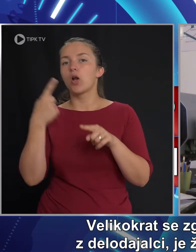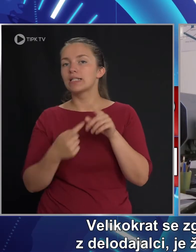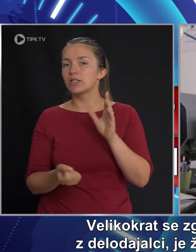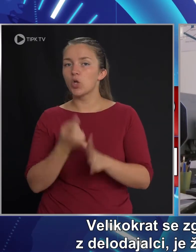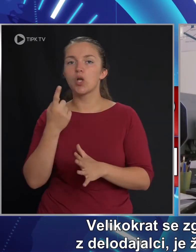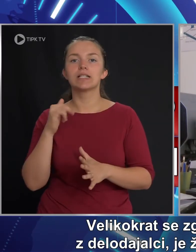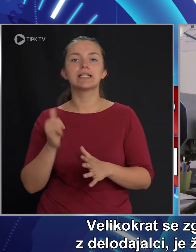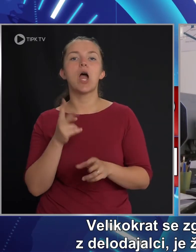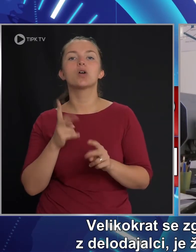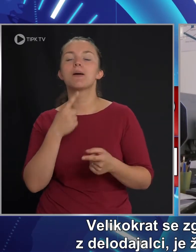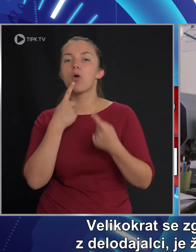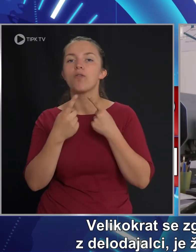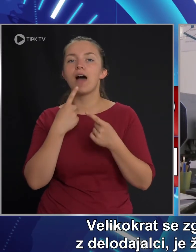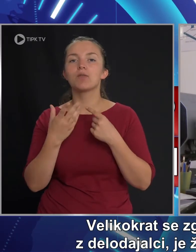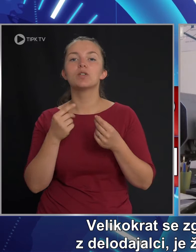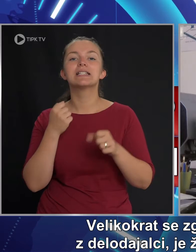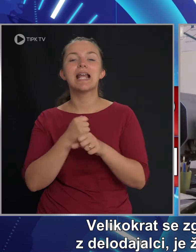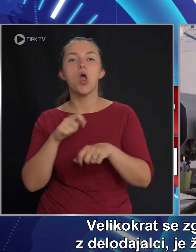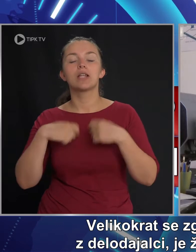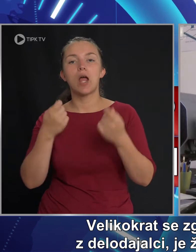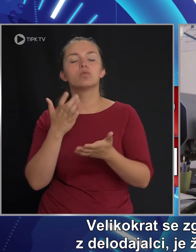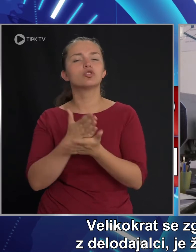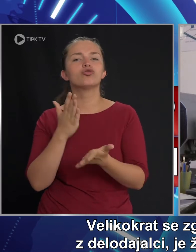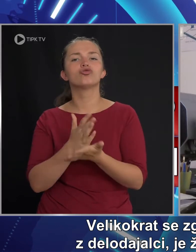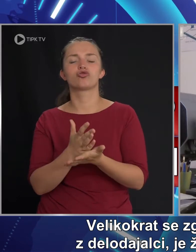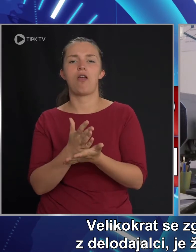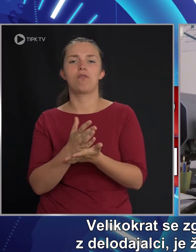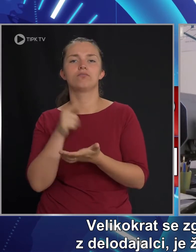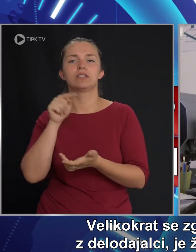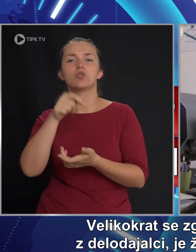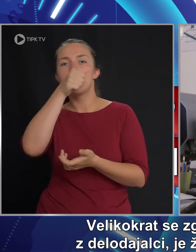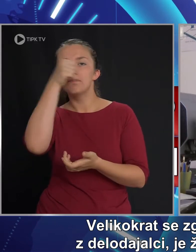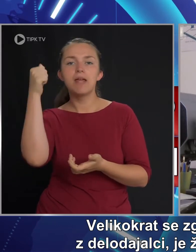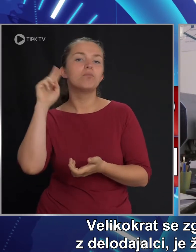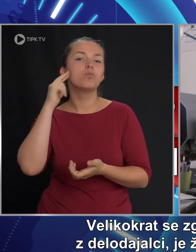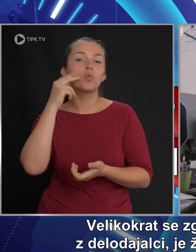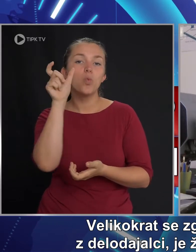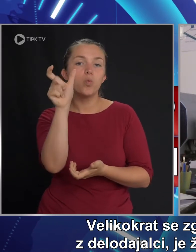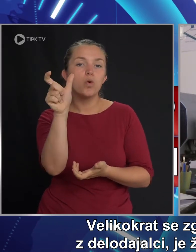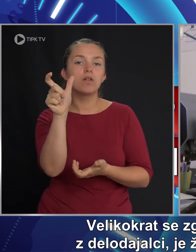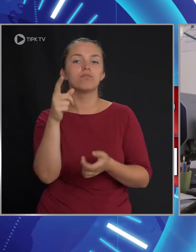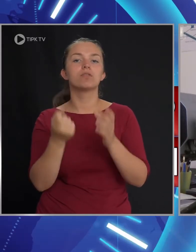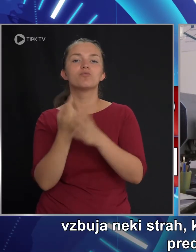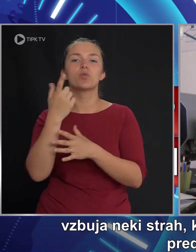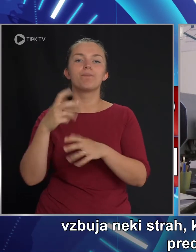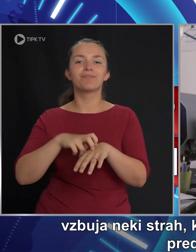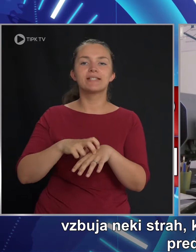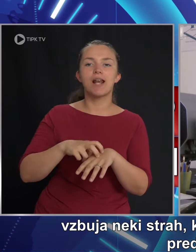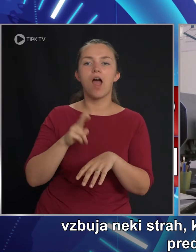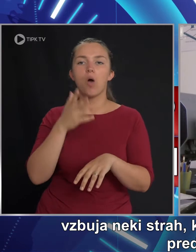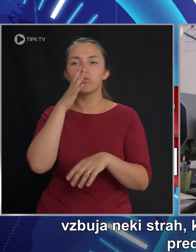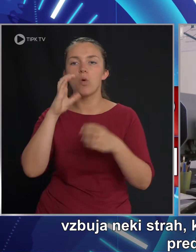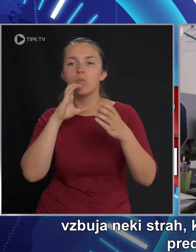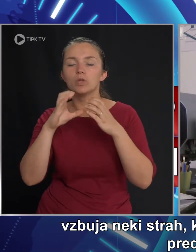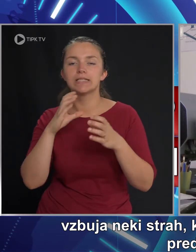Veliko krat se zgodi, da ko se pogovarjamo z delodajalci, je že tisto ime, da so gluhi, vzbuja nek